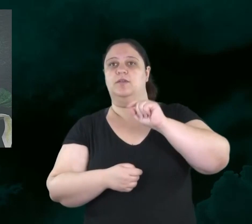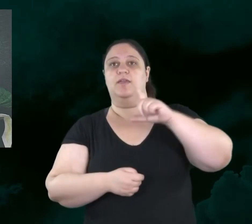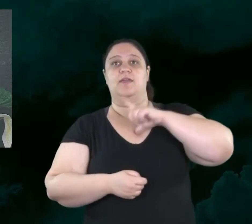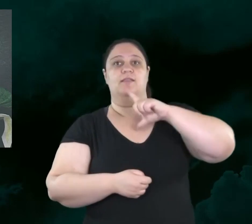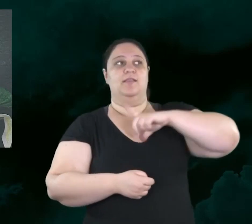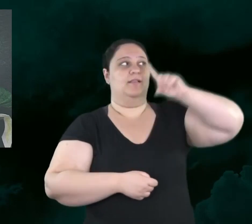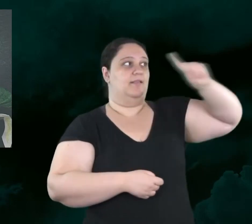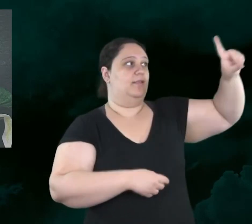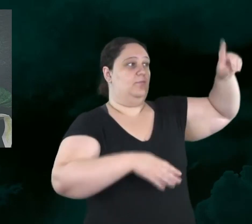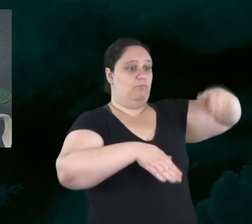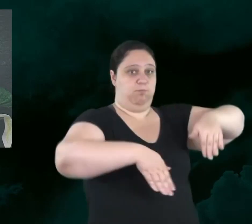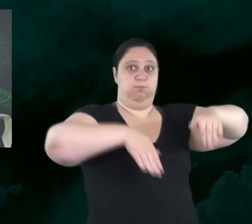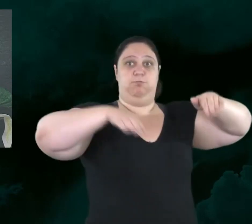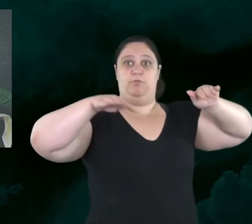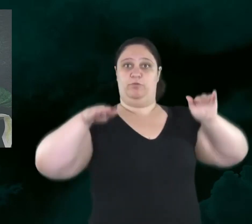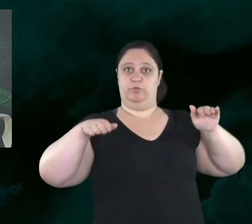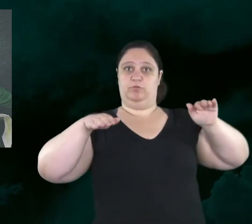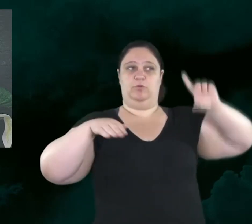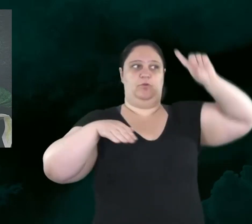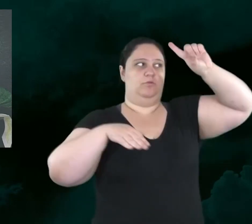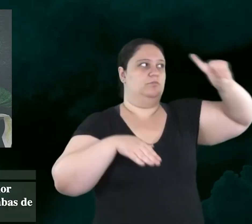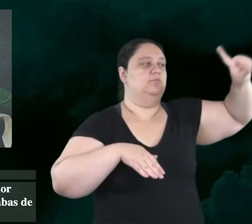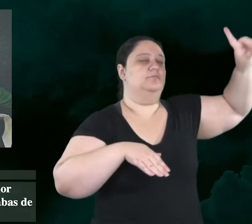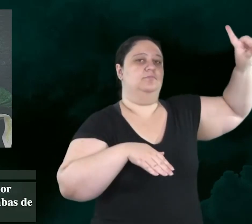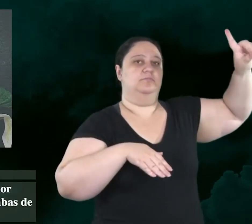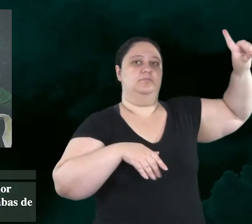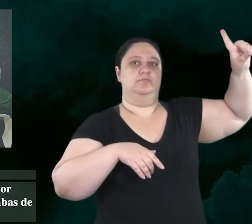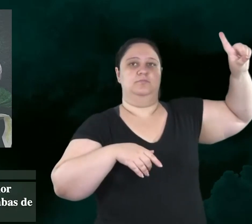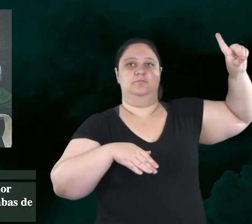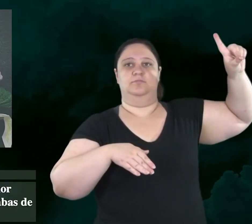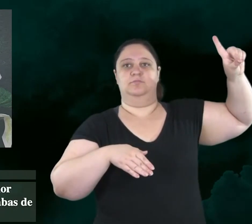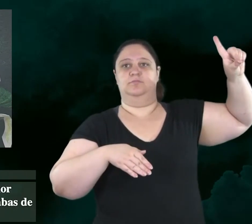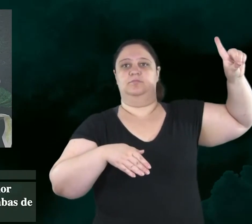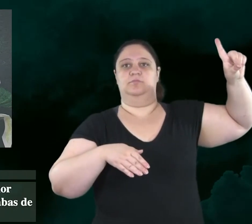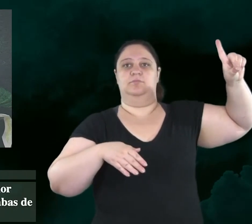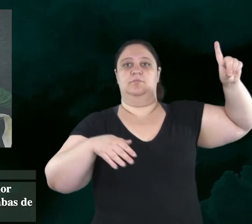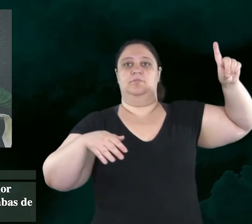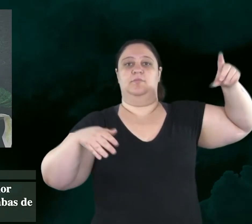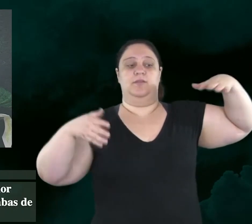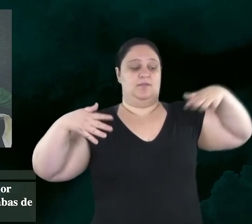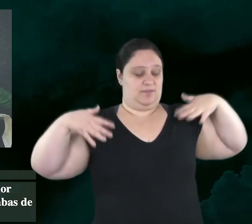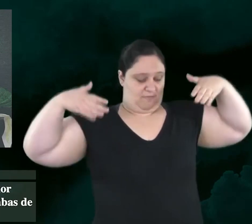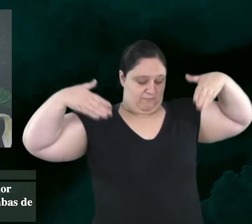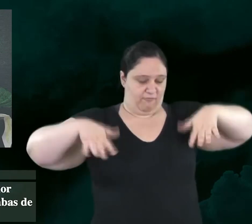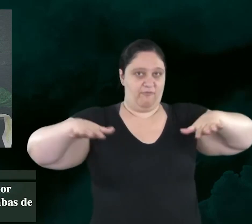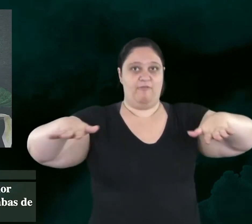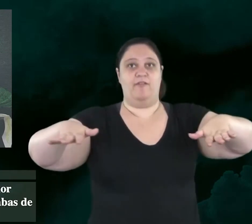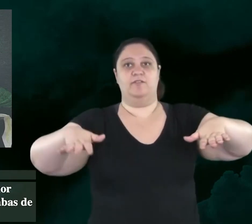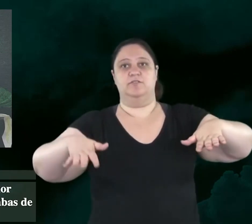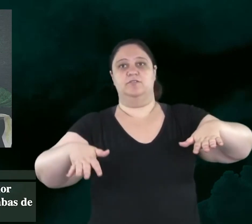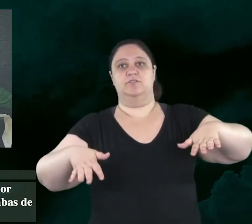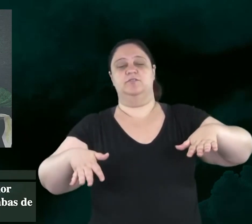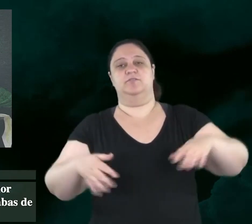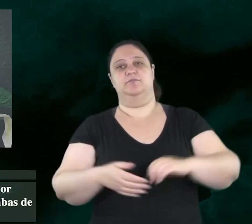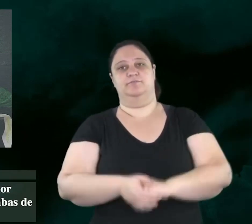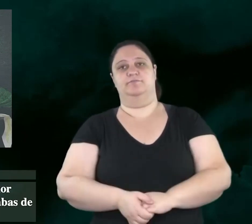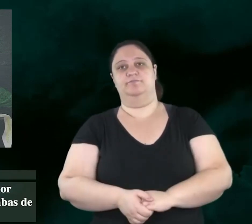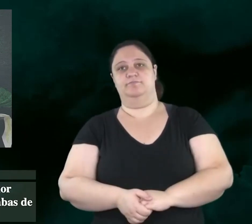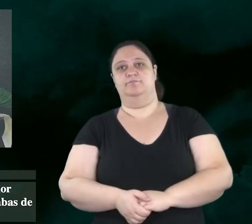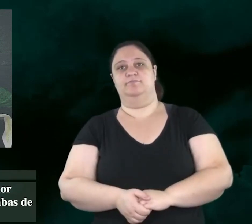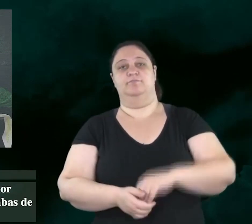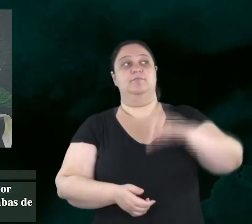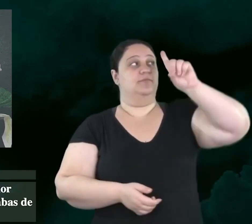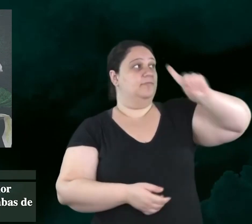trono, e as abas de suas vestes enchiam o templo. Esse é o nosso Senhor, Rei